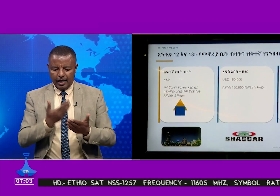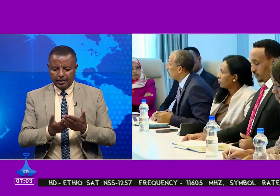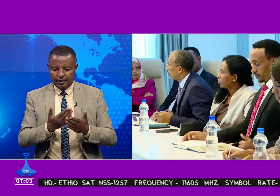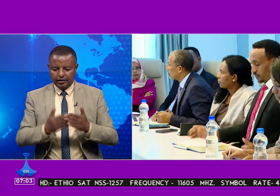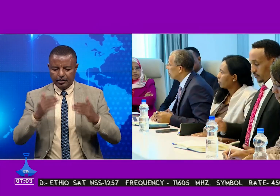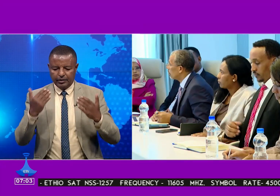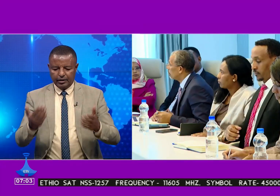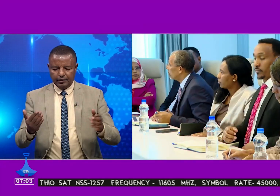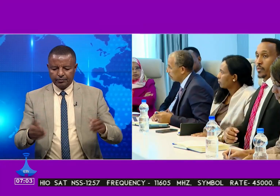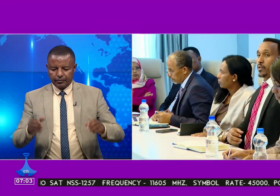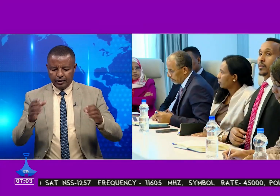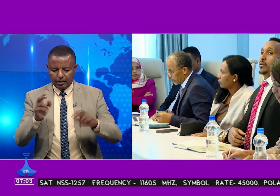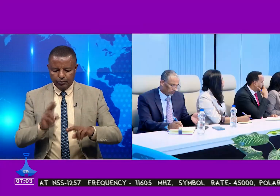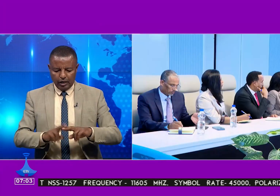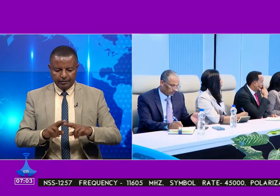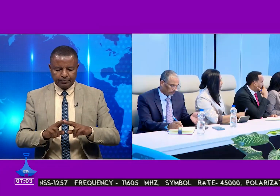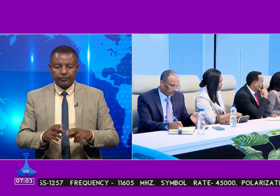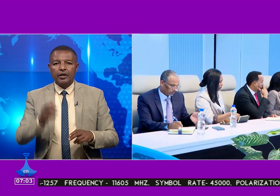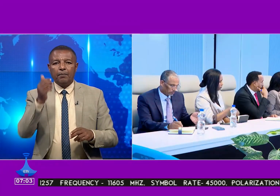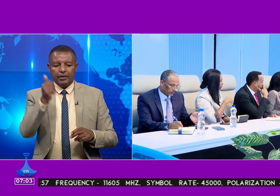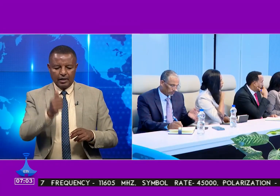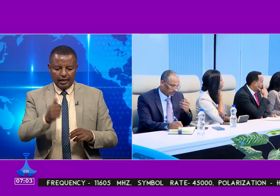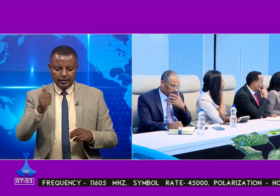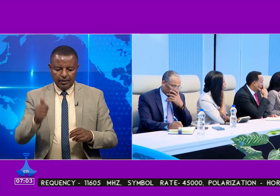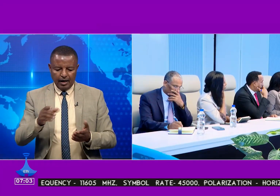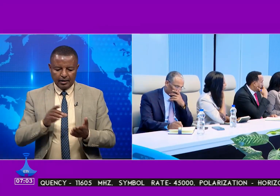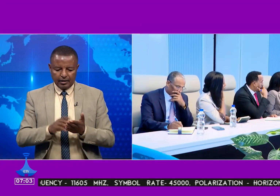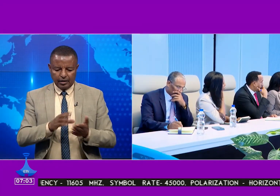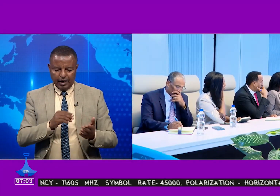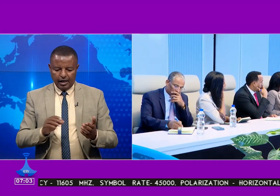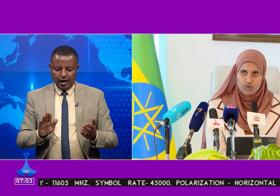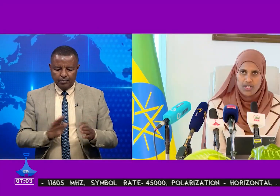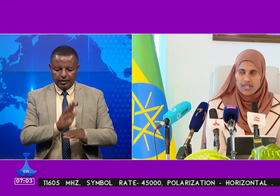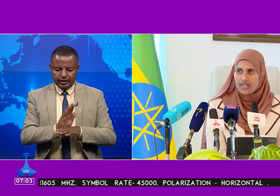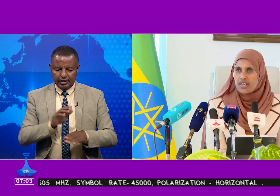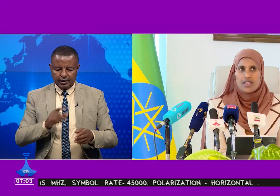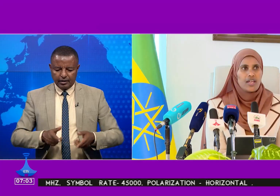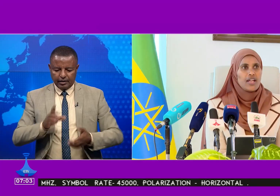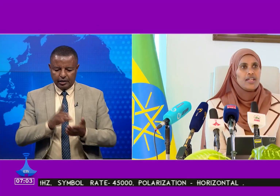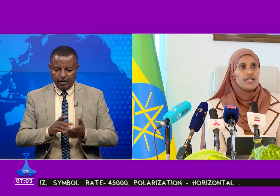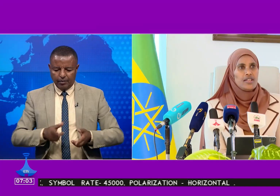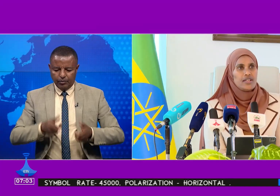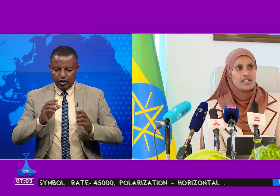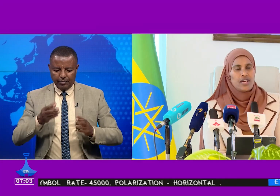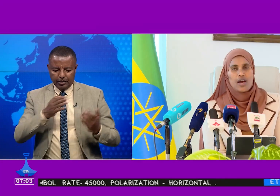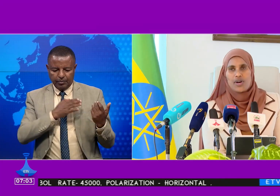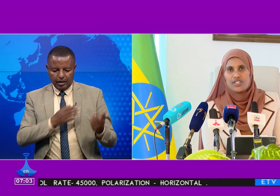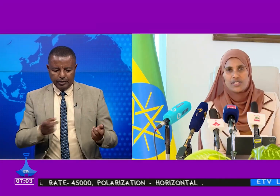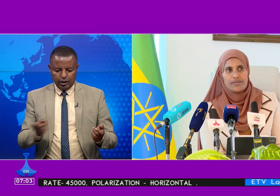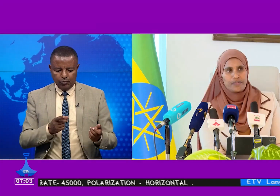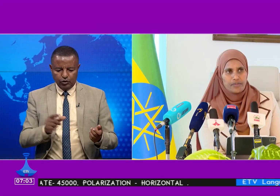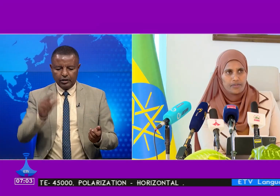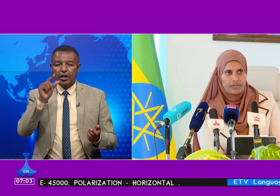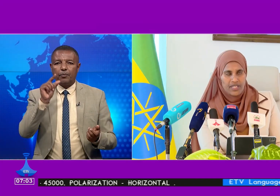ዝቅተኛ የገንዘብ መጠን ተቀምጧል። በአዲስ አበባ ከተማና በሸገር ከተማ መኖሪያ ቤት